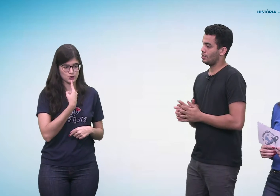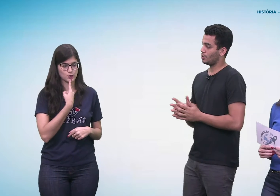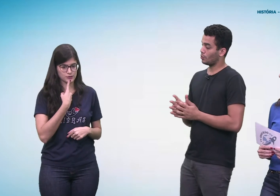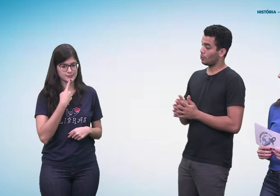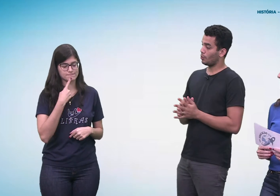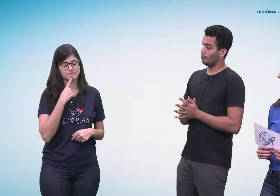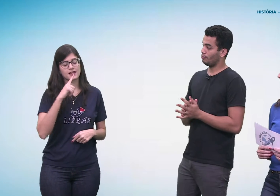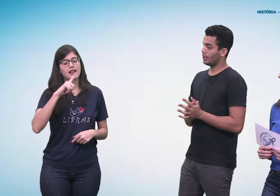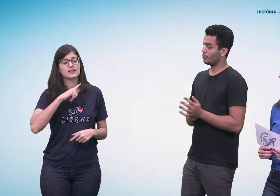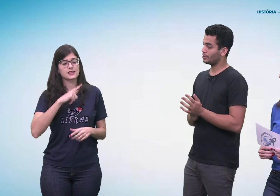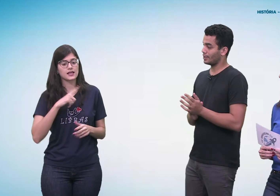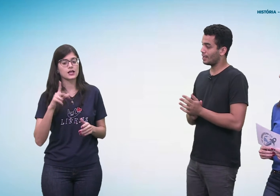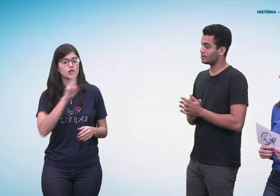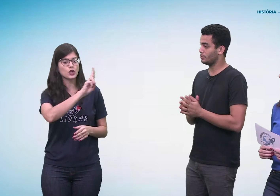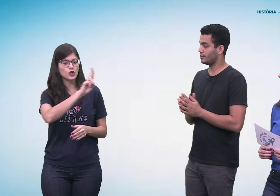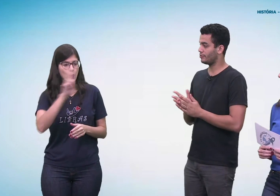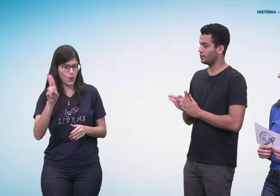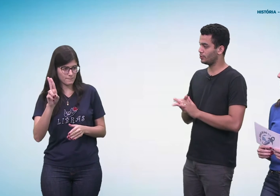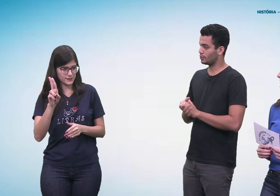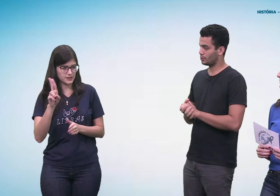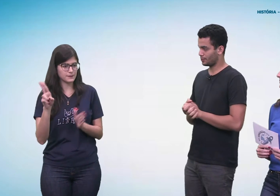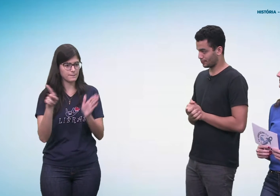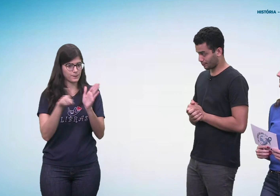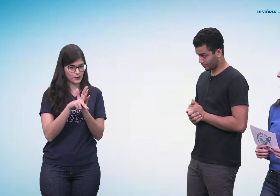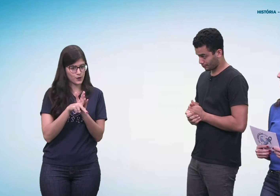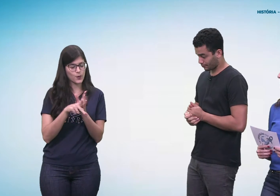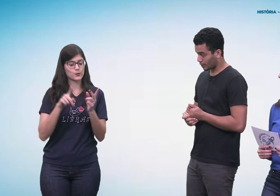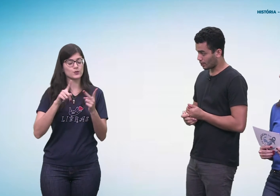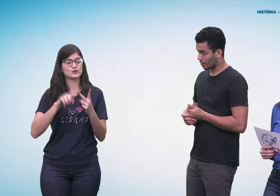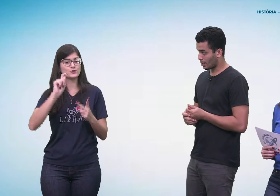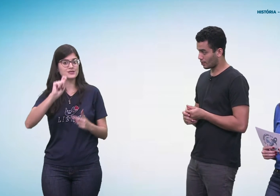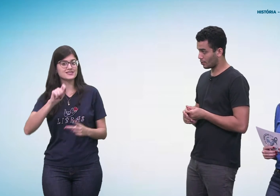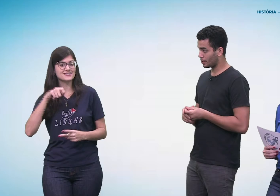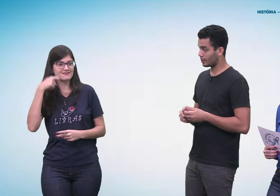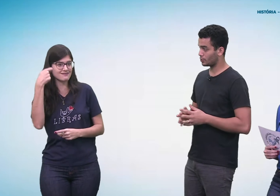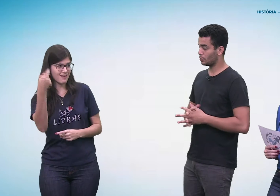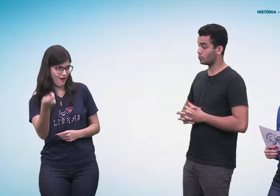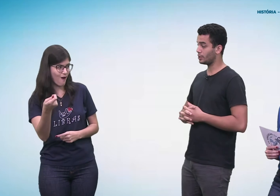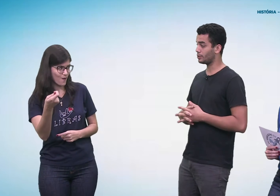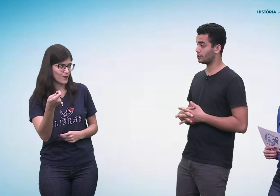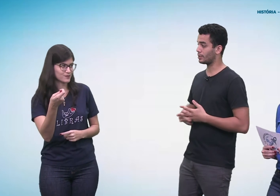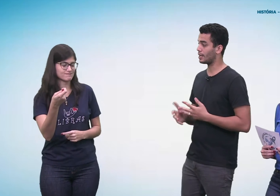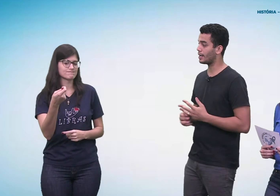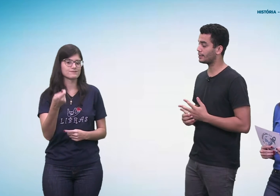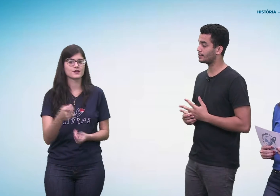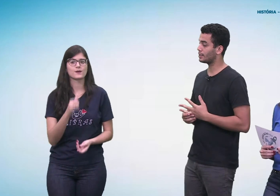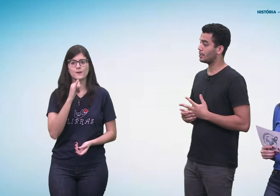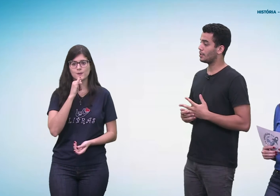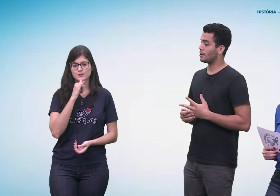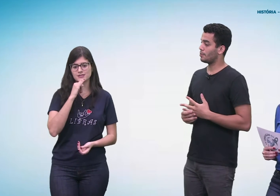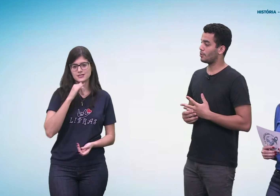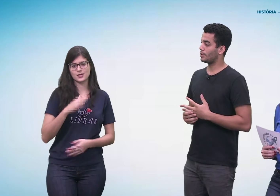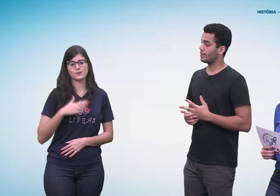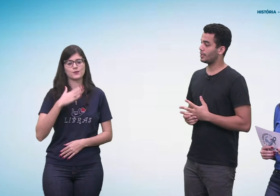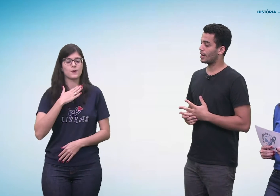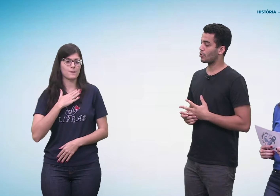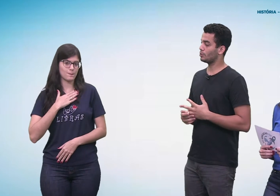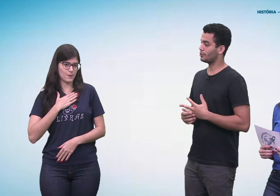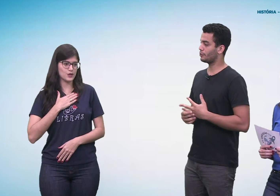Então, os sinais são devidos, a comunidade surda utiliza os sinais porque é como se fosse